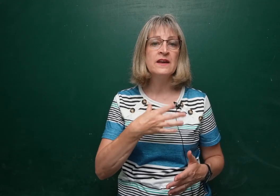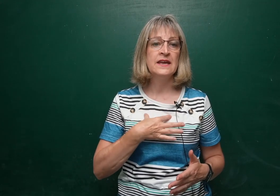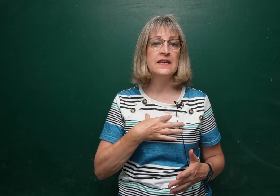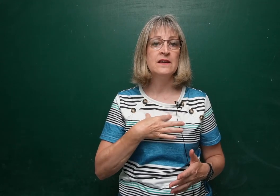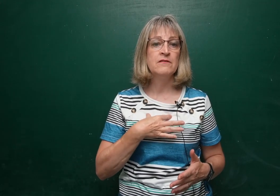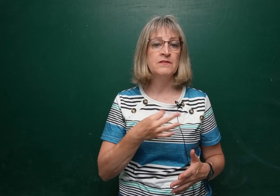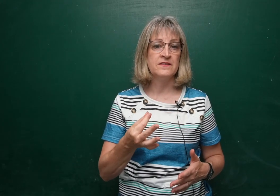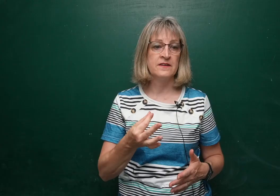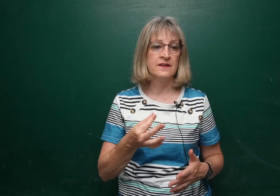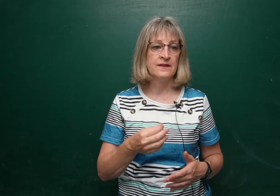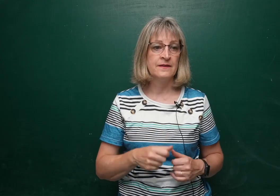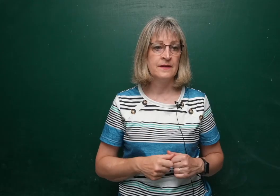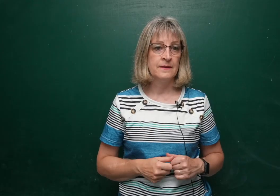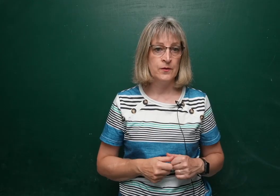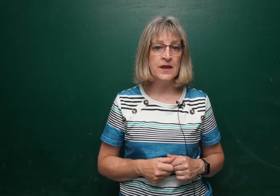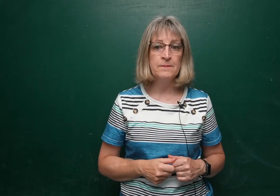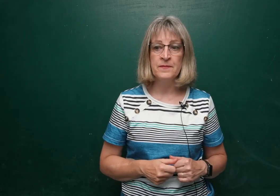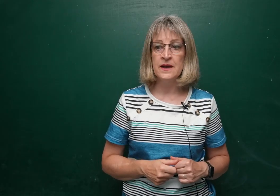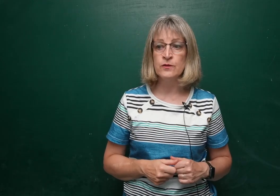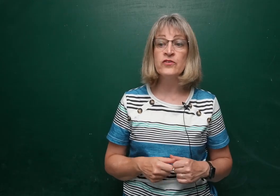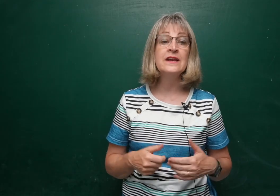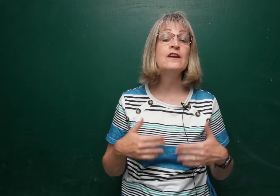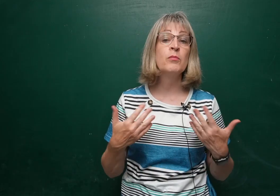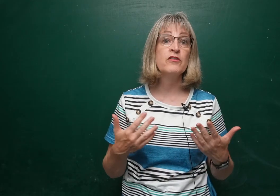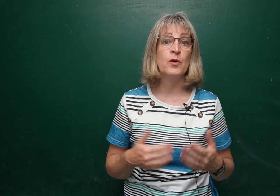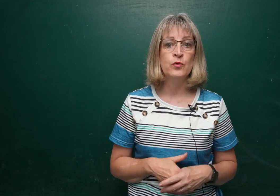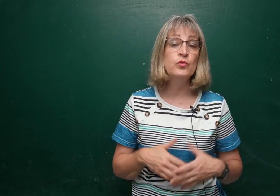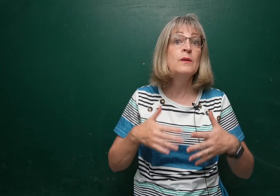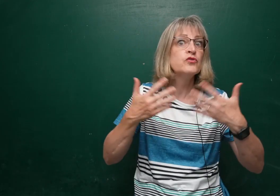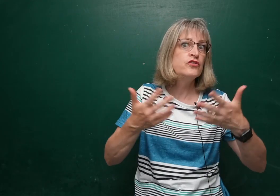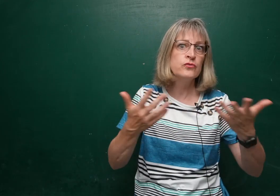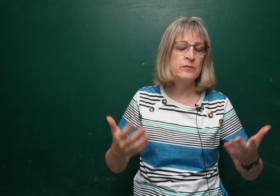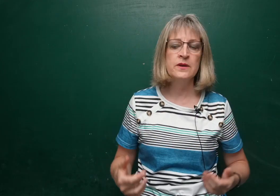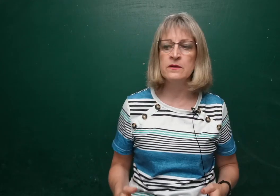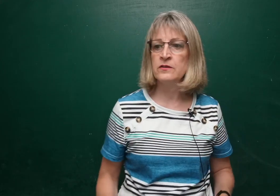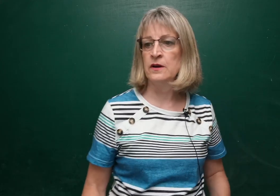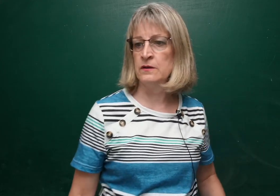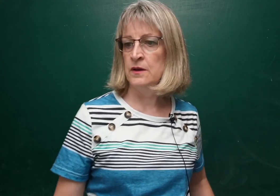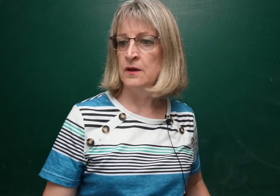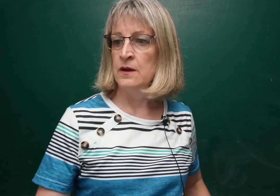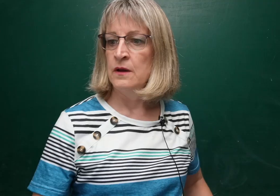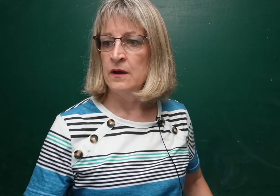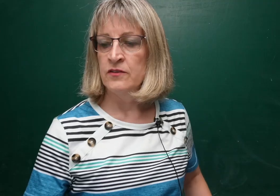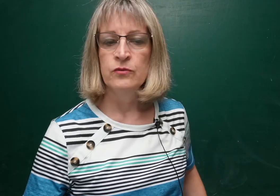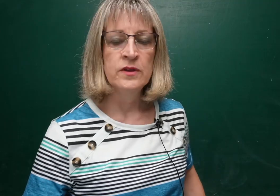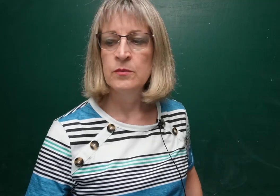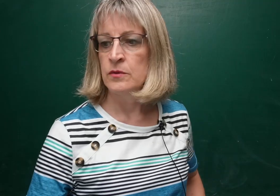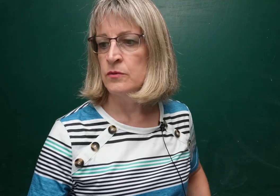et fils. Ok? Hein, donc c'est l'emplacement. Ou la position, c'est bien, hein, c'est un synonyme, donc c'est très